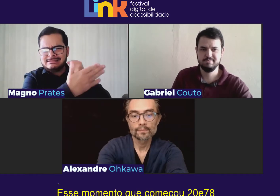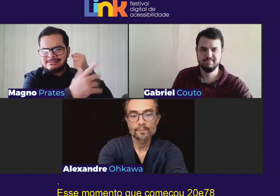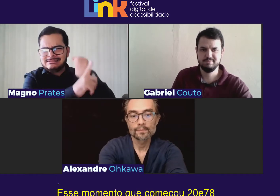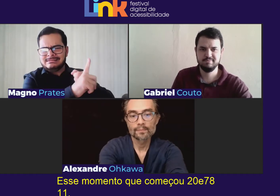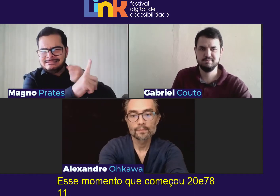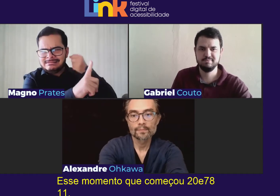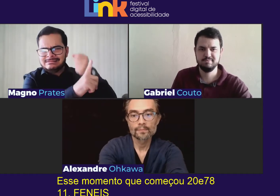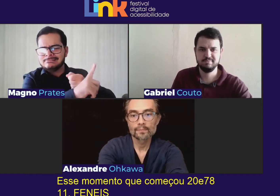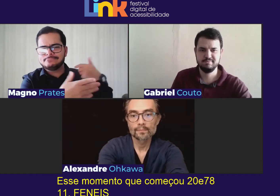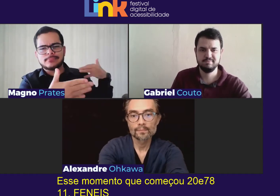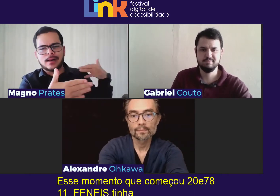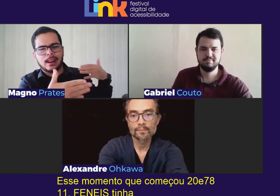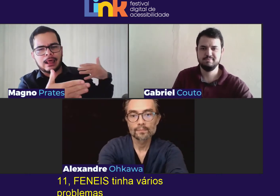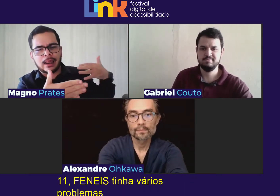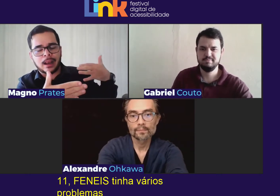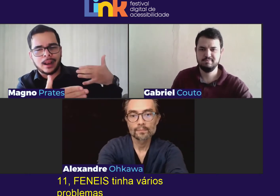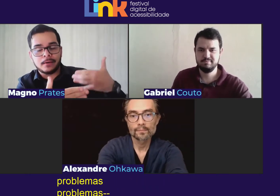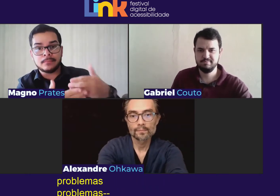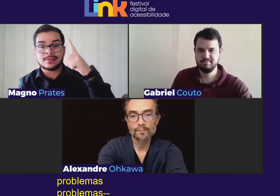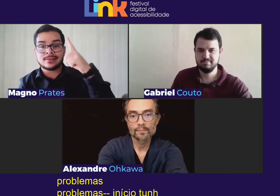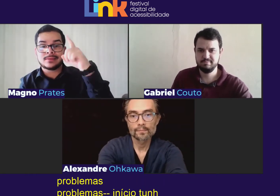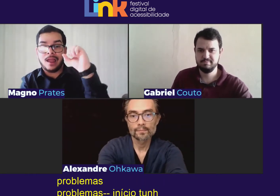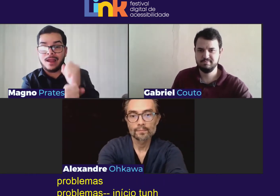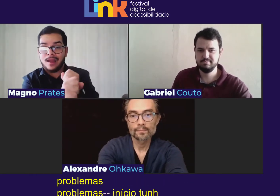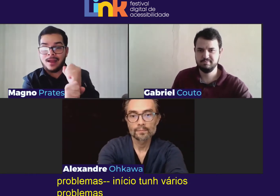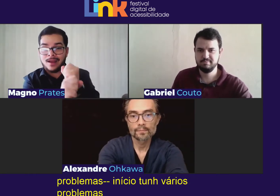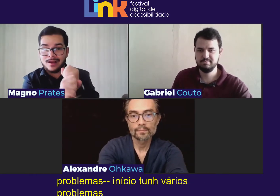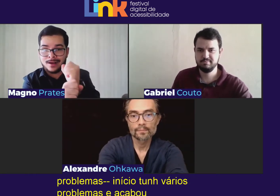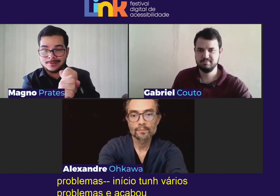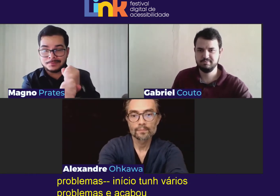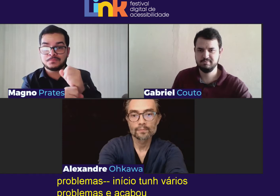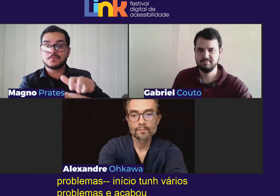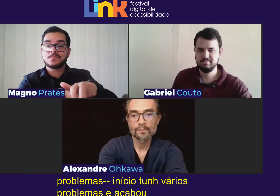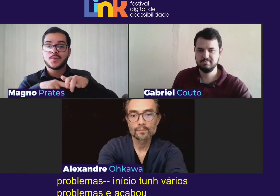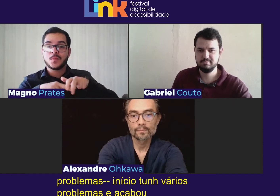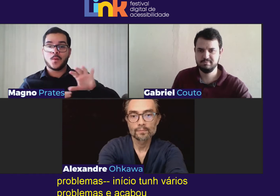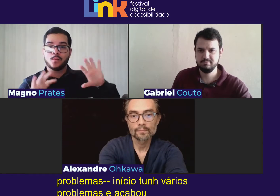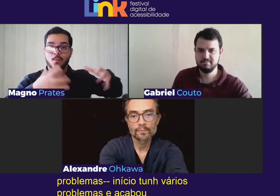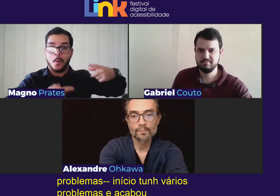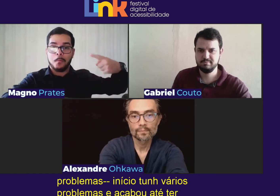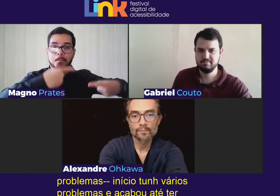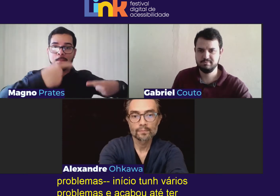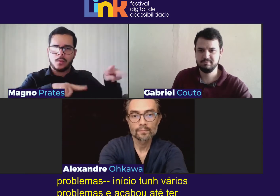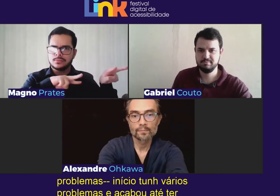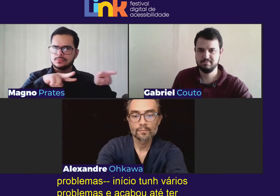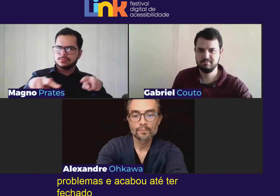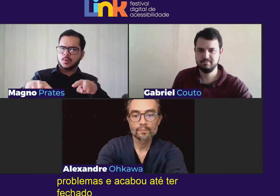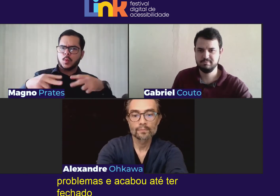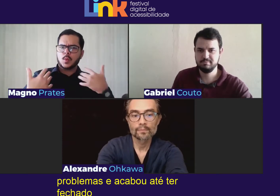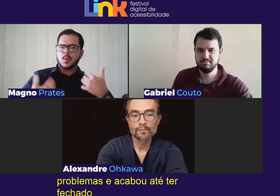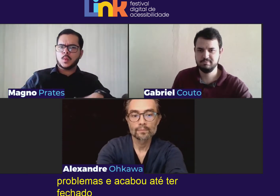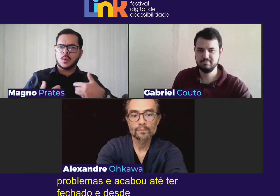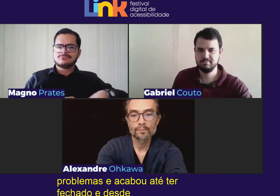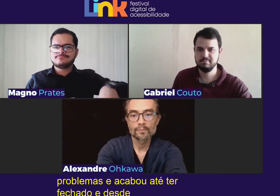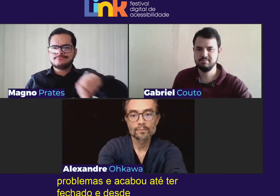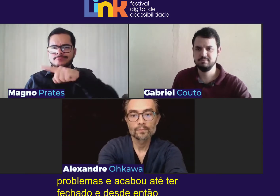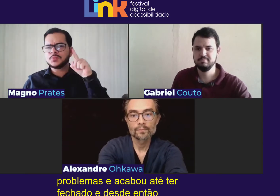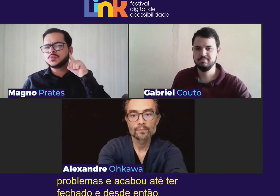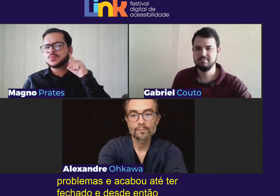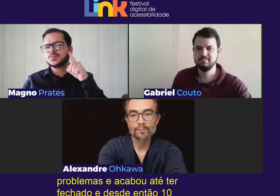vários problemas e acabou até de ser fechado. E desde então, a gente já estava há 10 anos lutando por isso. Então, a gente via... As pessoas